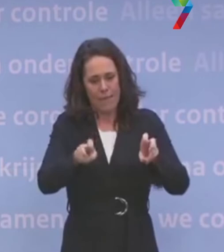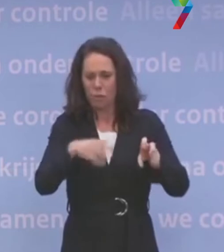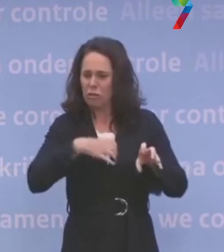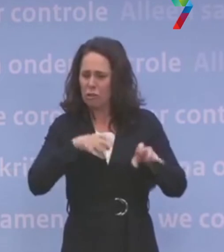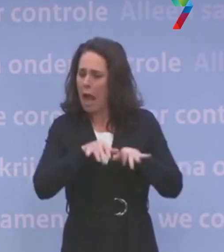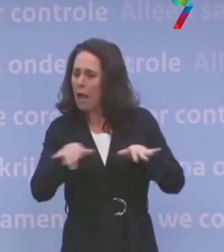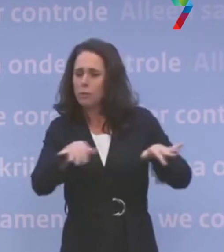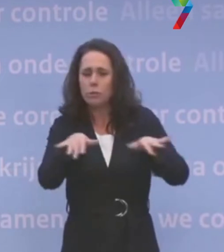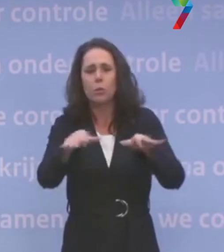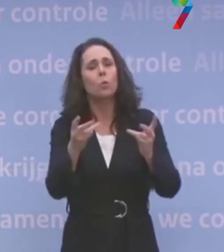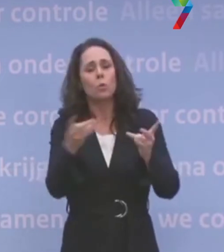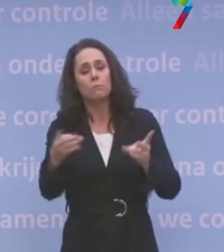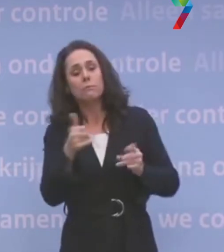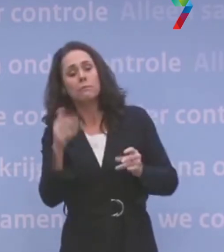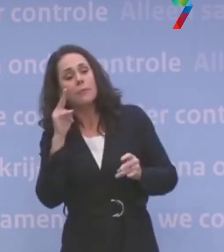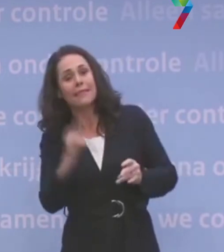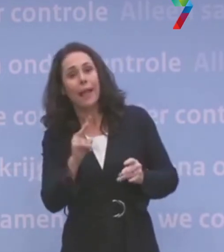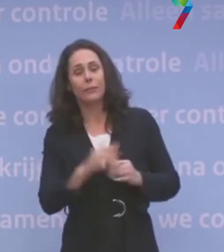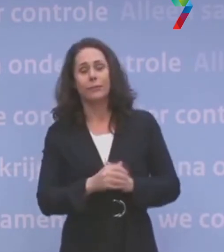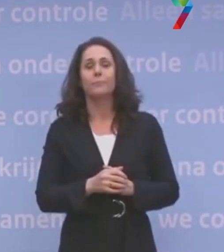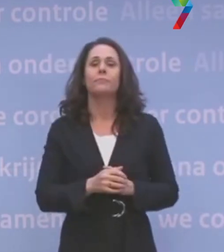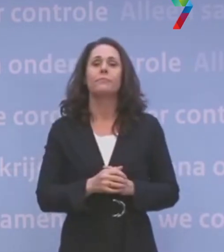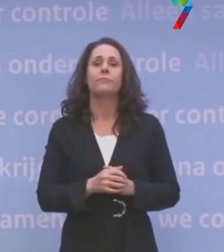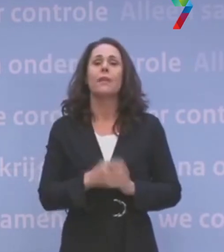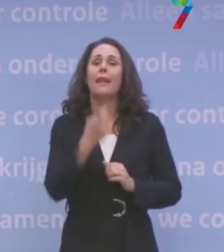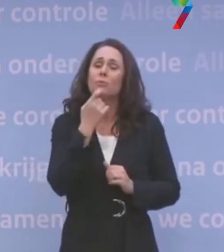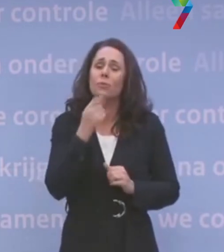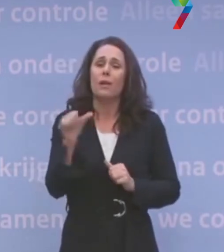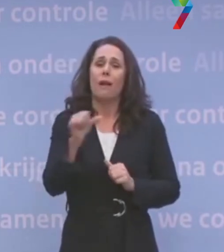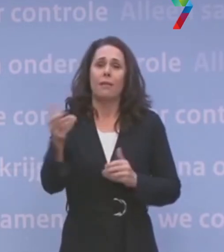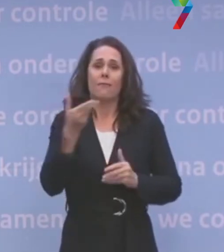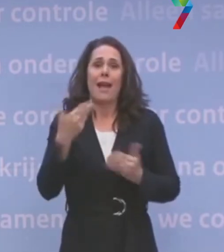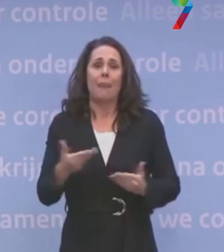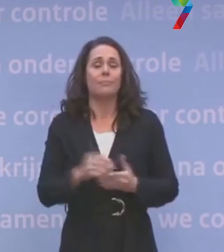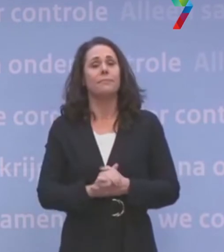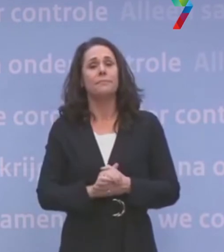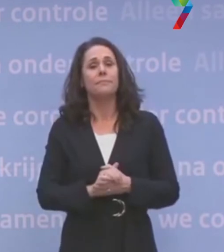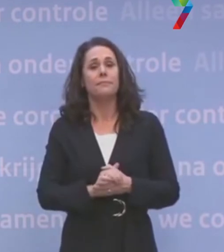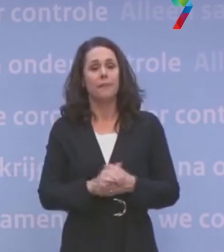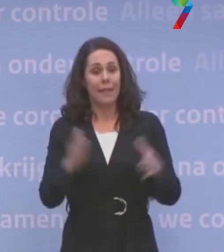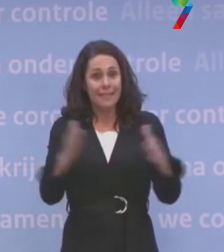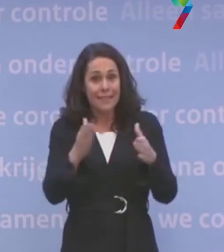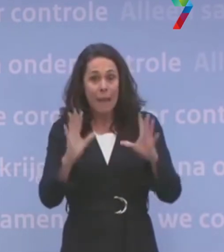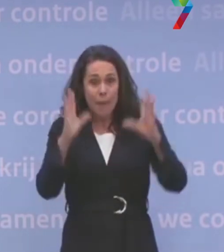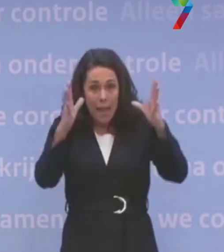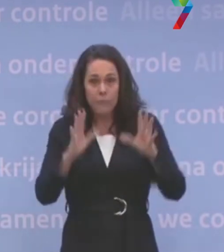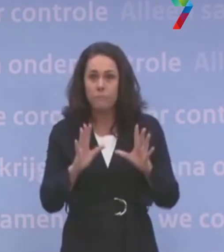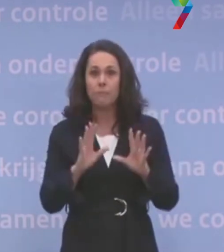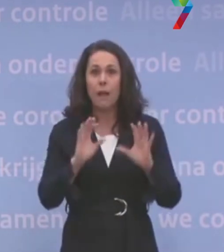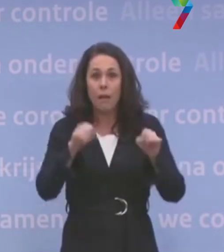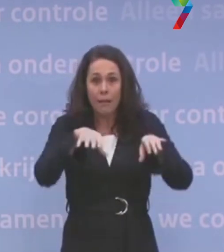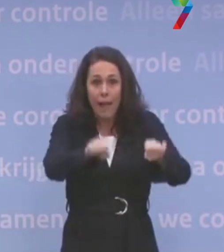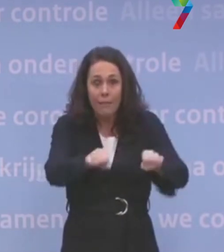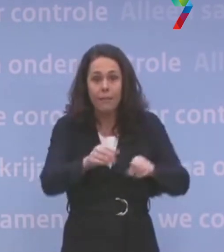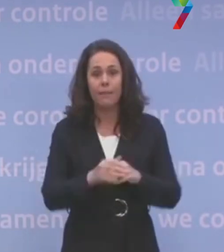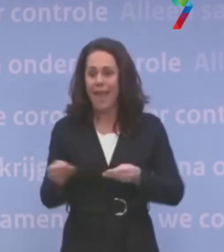gedraagt? En natuurlijk spelen daarbij ook andere vraagstukken. Kan de samenleving het aan? Kan de economie het